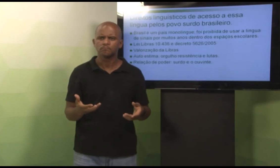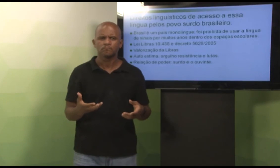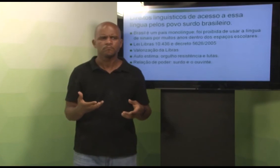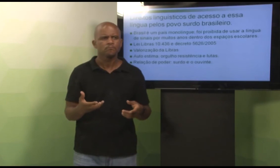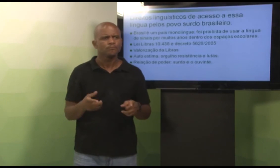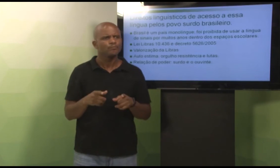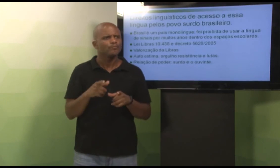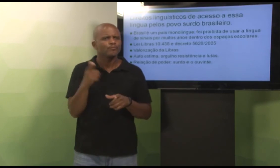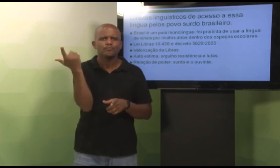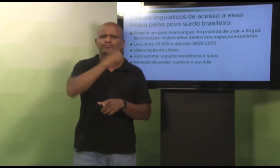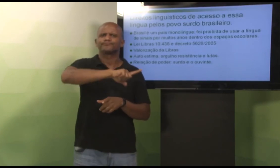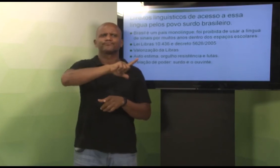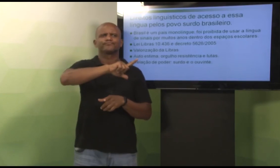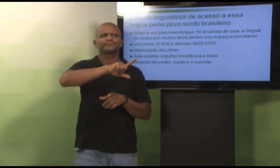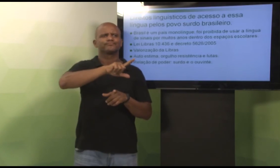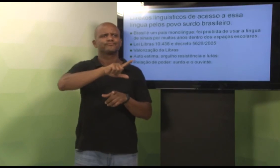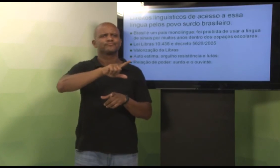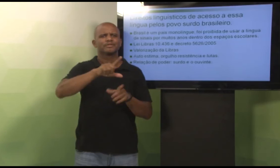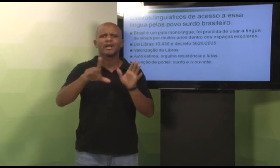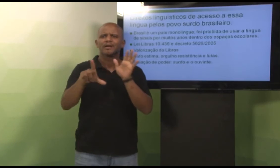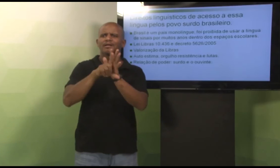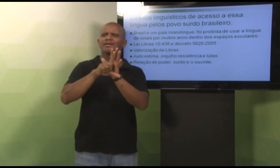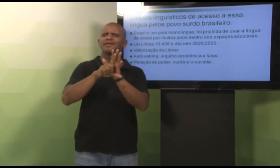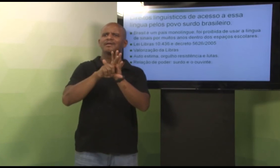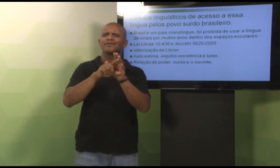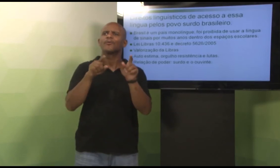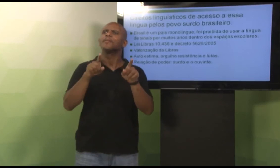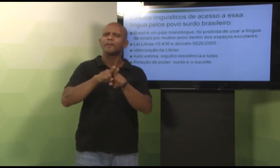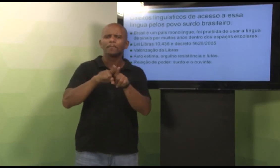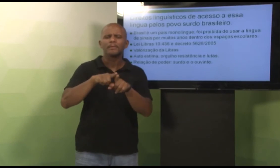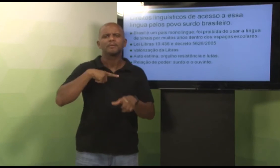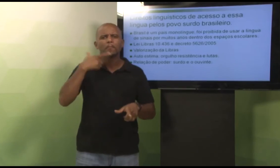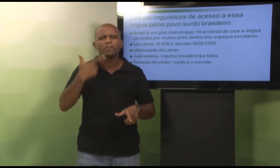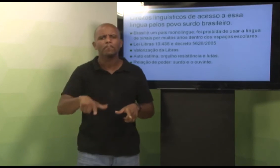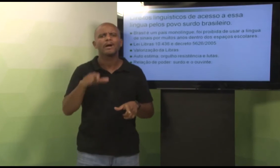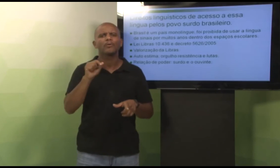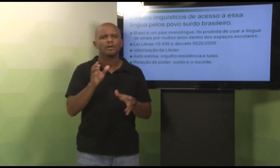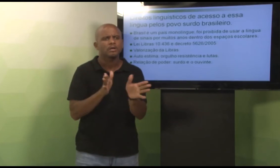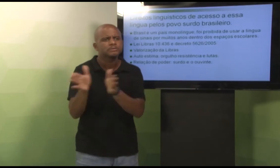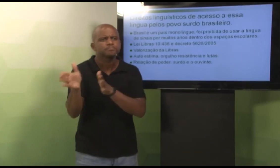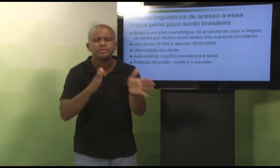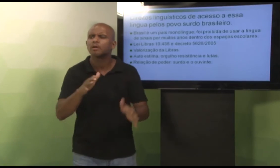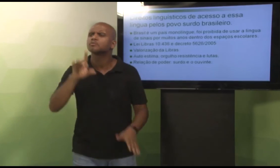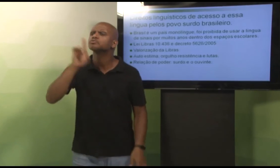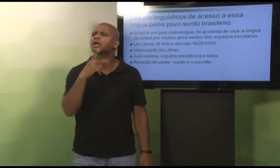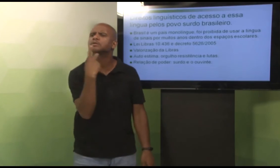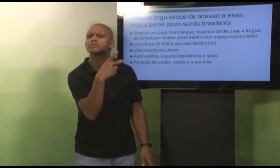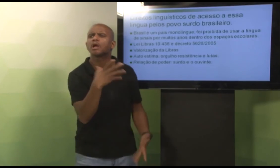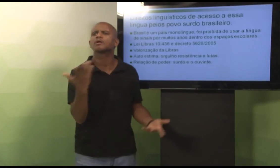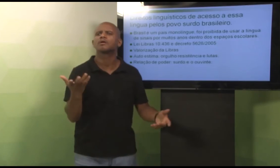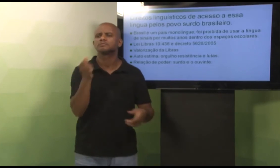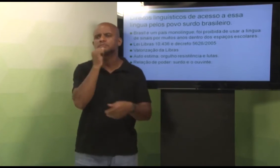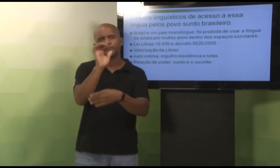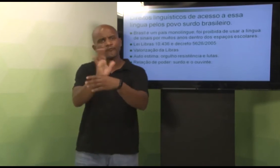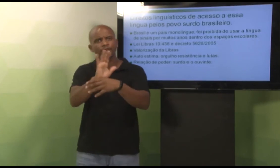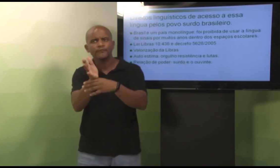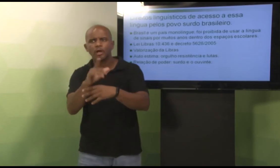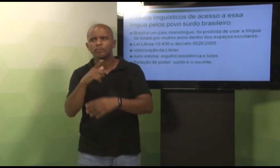povo surdo, a comunidade surda, conseguiu essa legislação, conseguiu